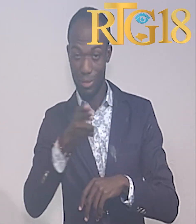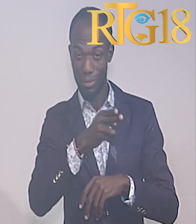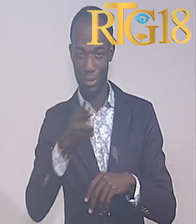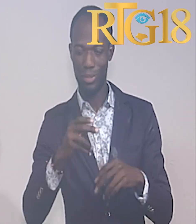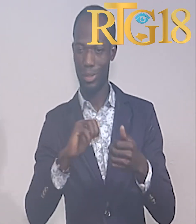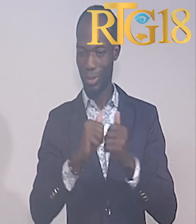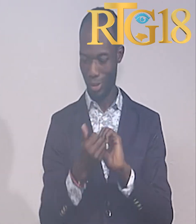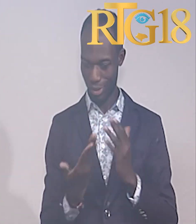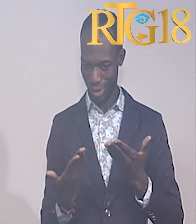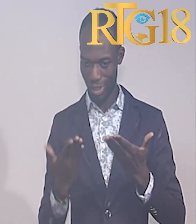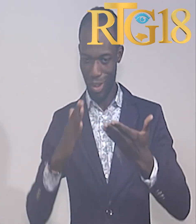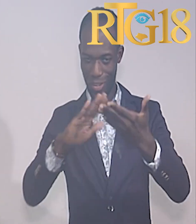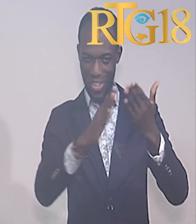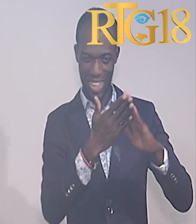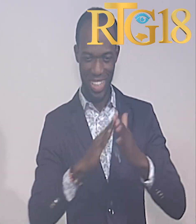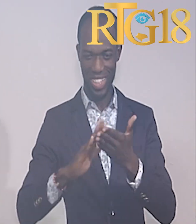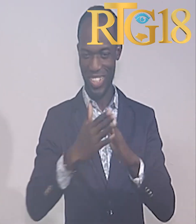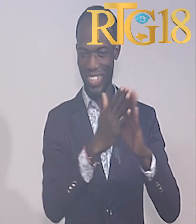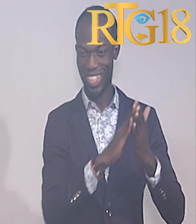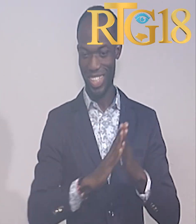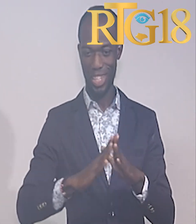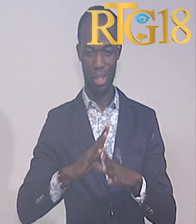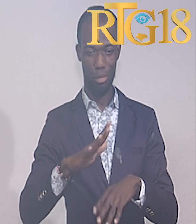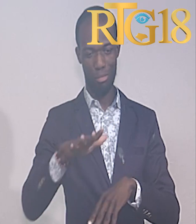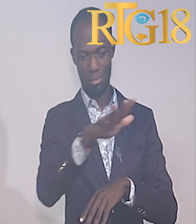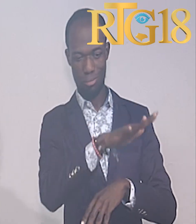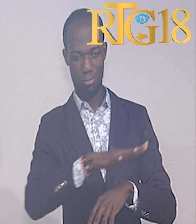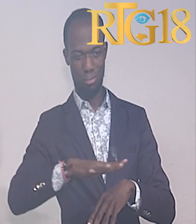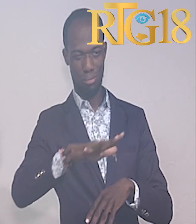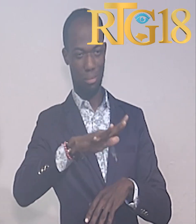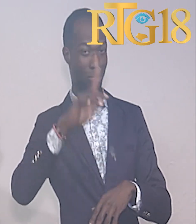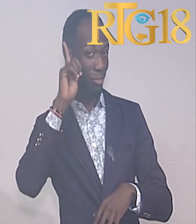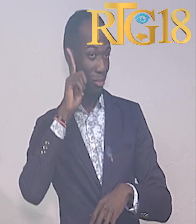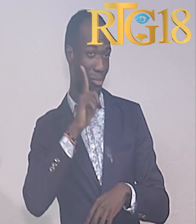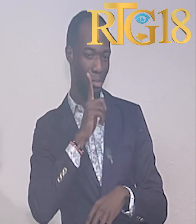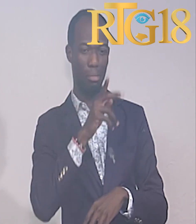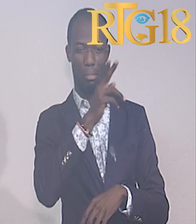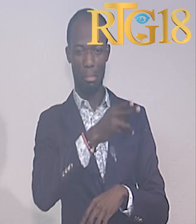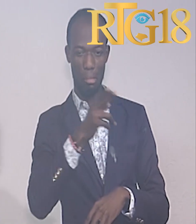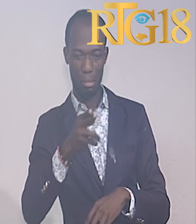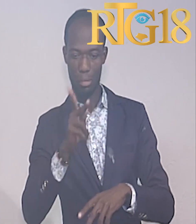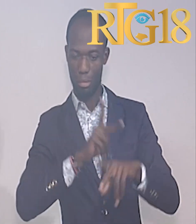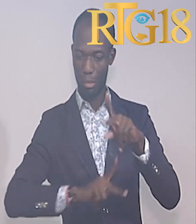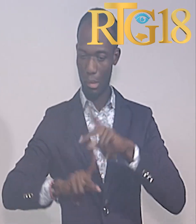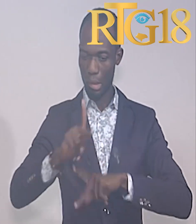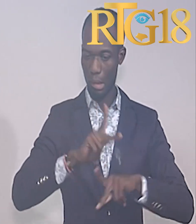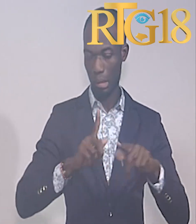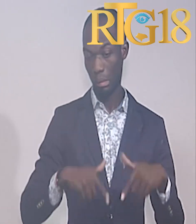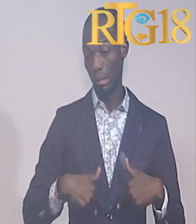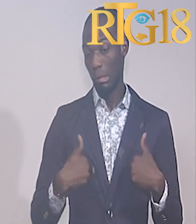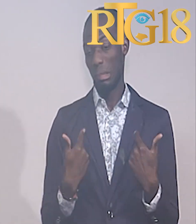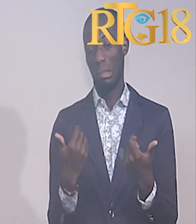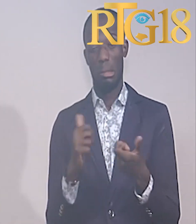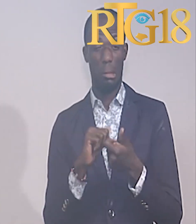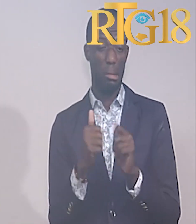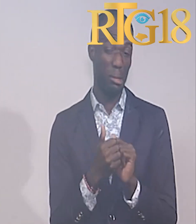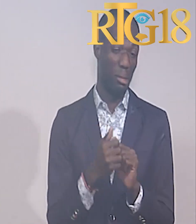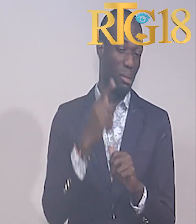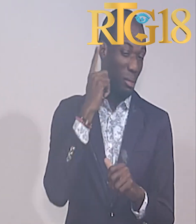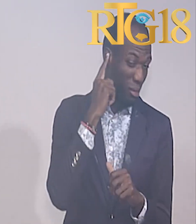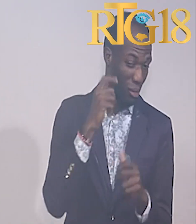les communautés de personnes sourdes et ou malentendantes et la population des personnes vivant avec une déficience